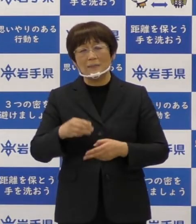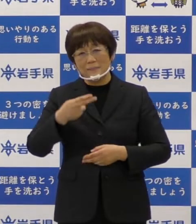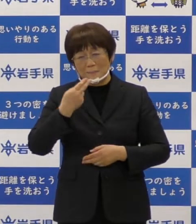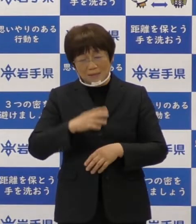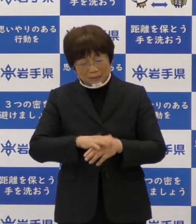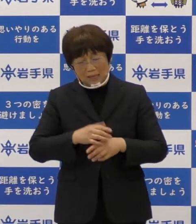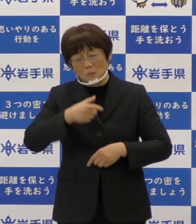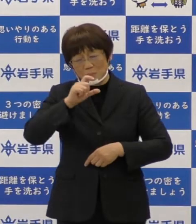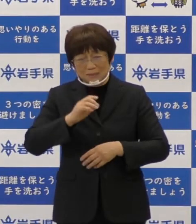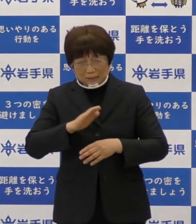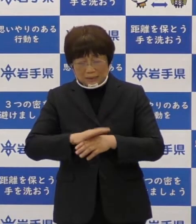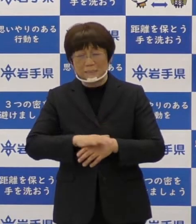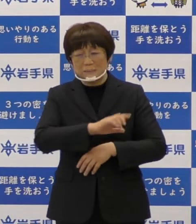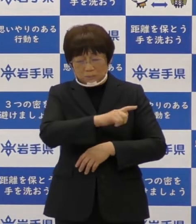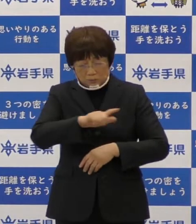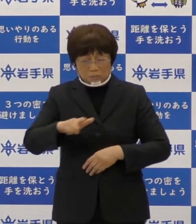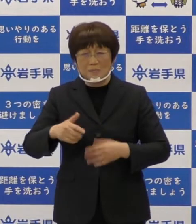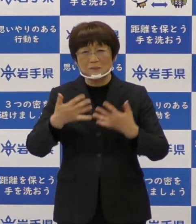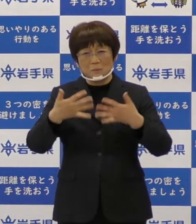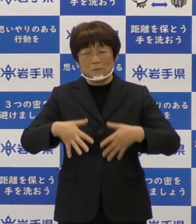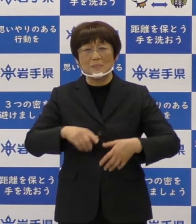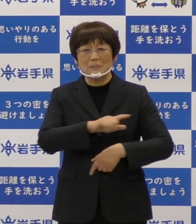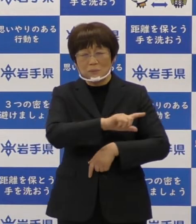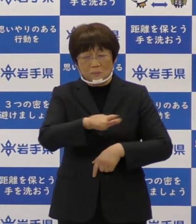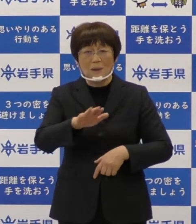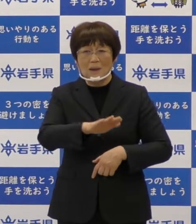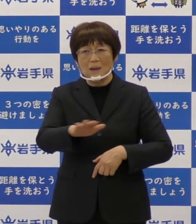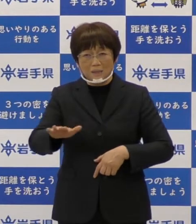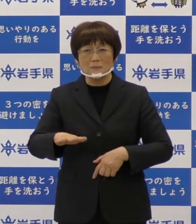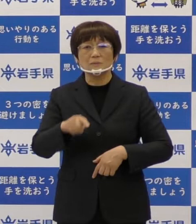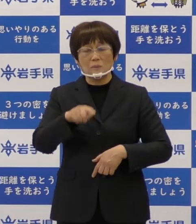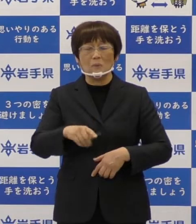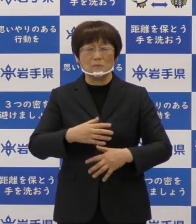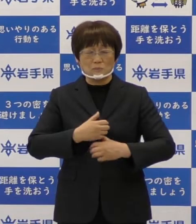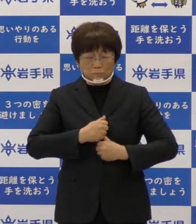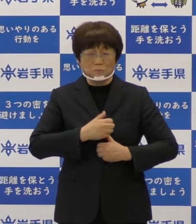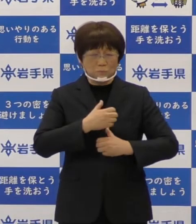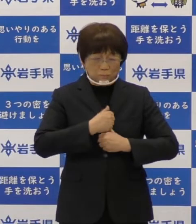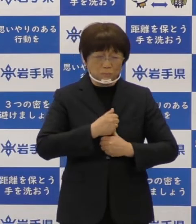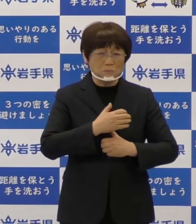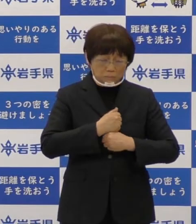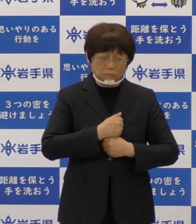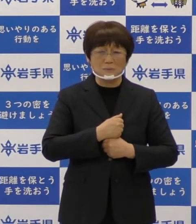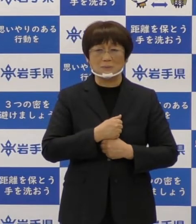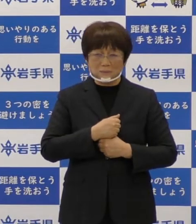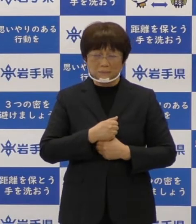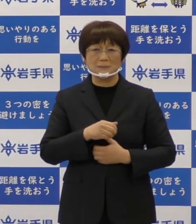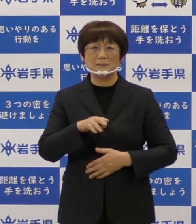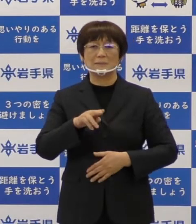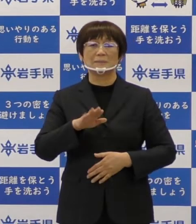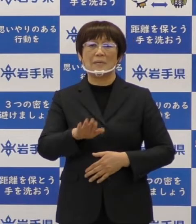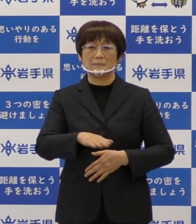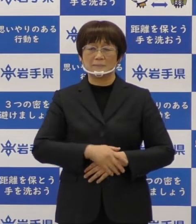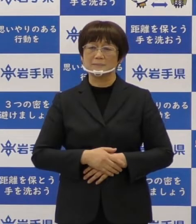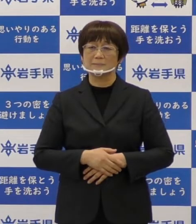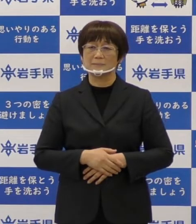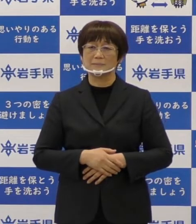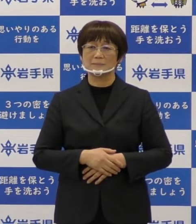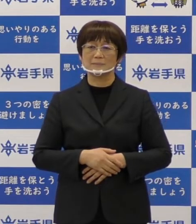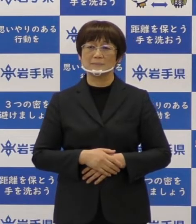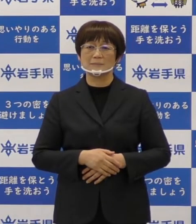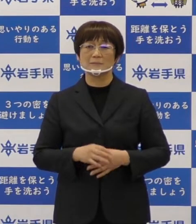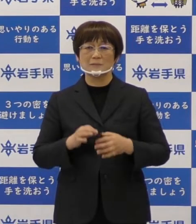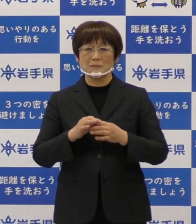う気をつける度合いも決まってくるところですので、いずれこの飛沫